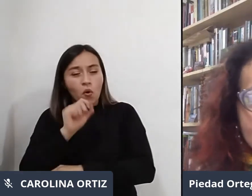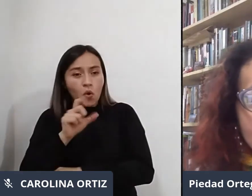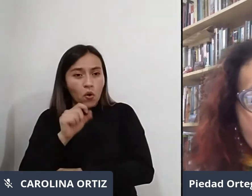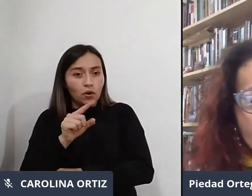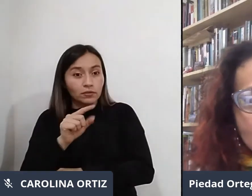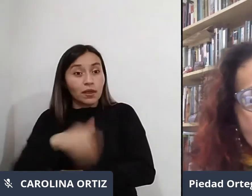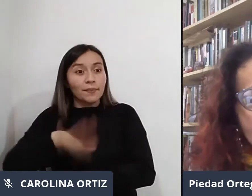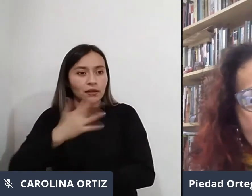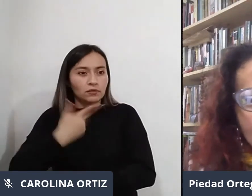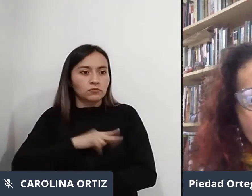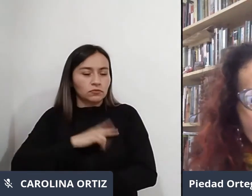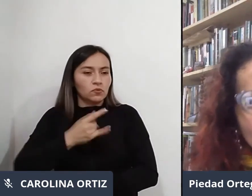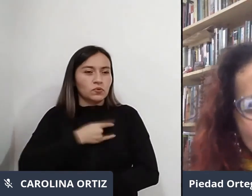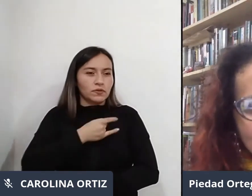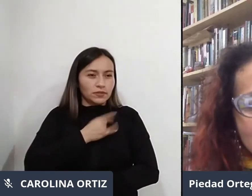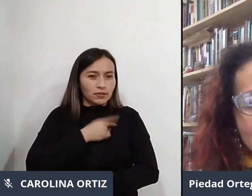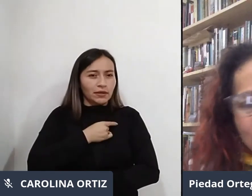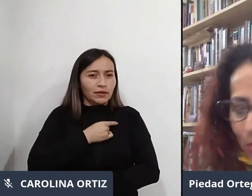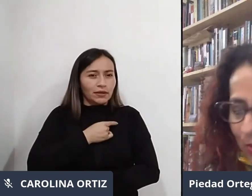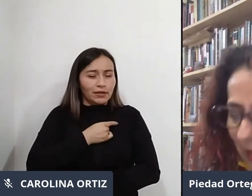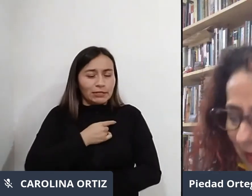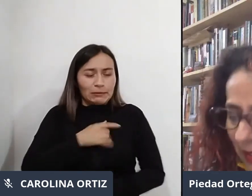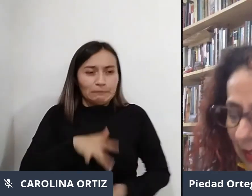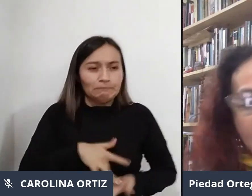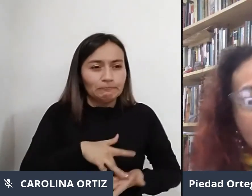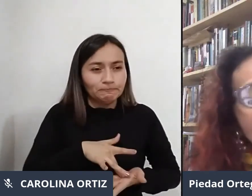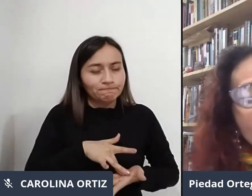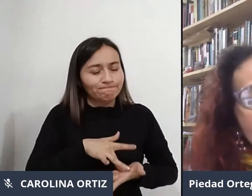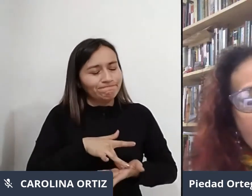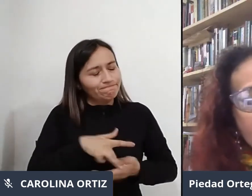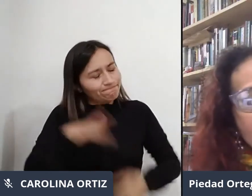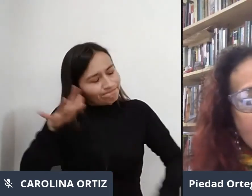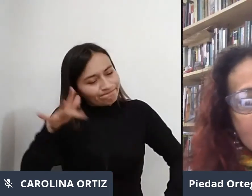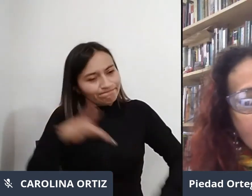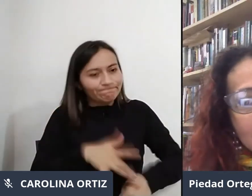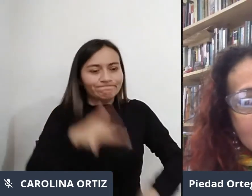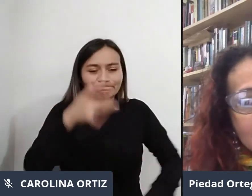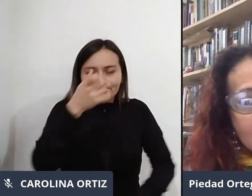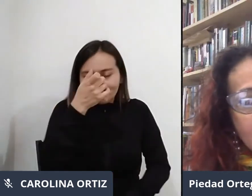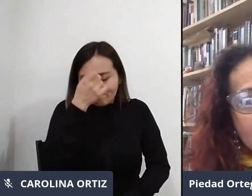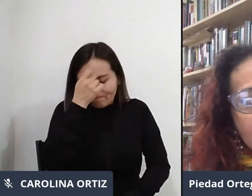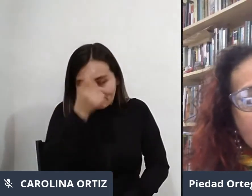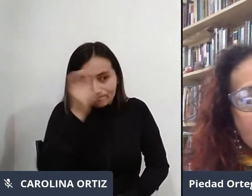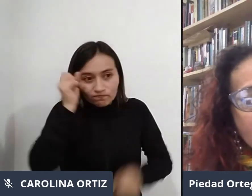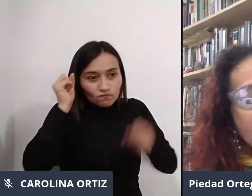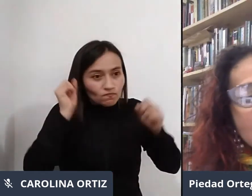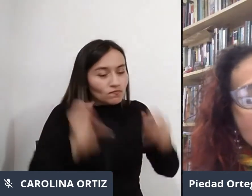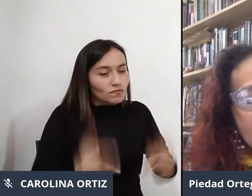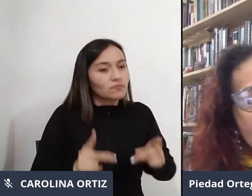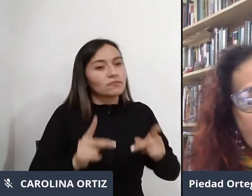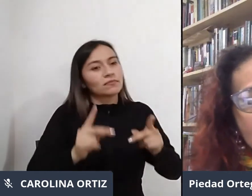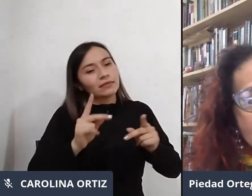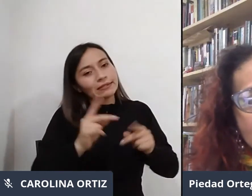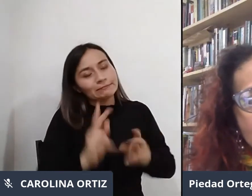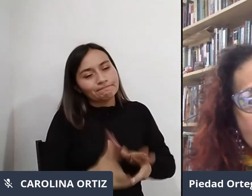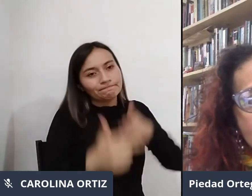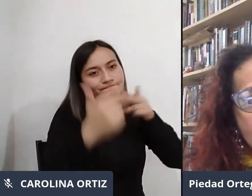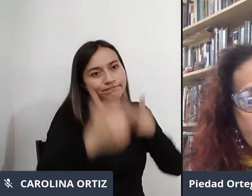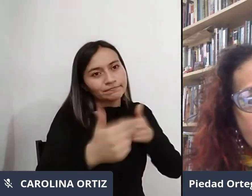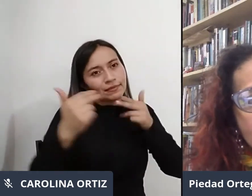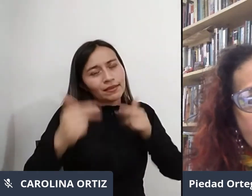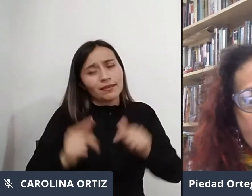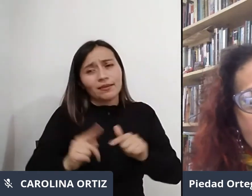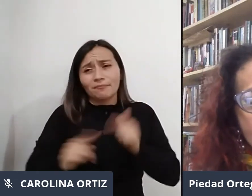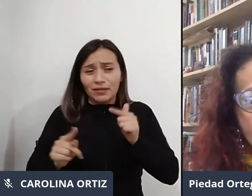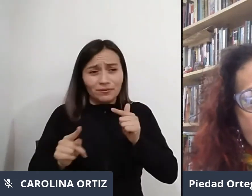estas plataformas de manera forzosa y forzada, nosotros no queremos que se reemplace la palabra del maestro por este